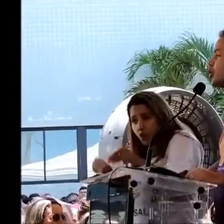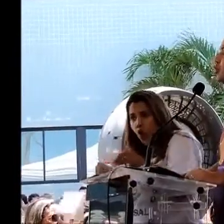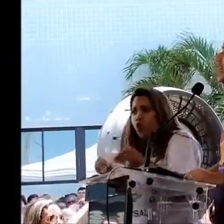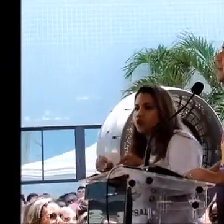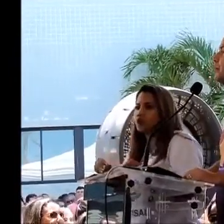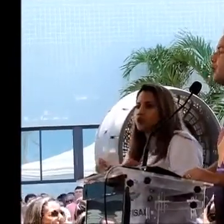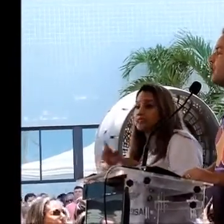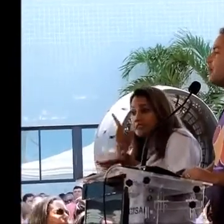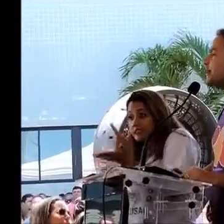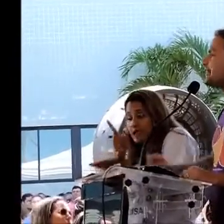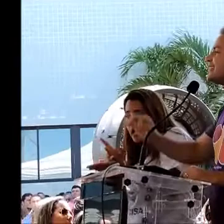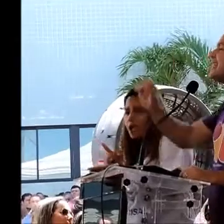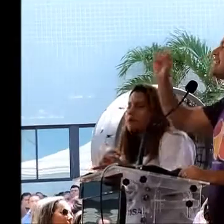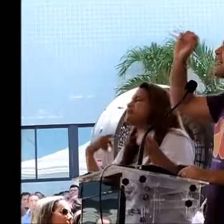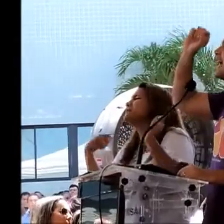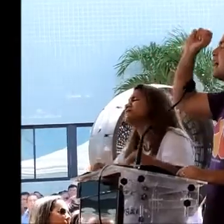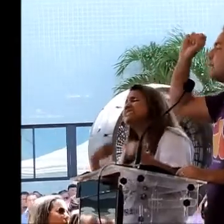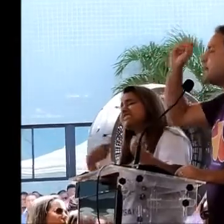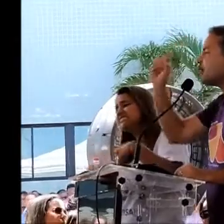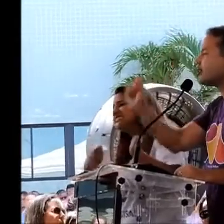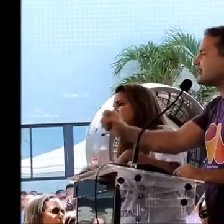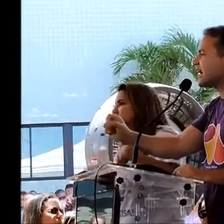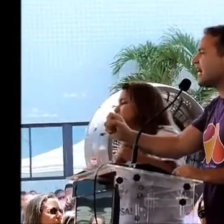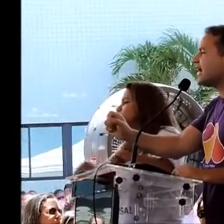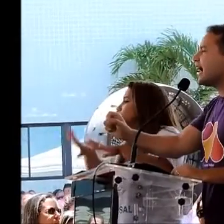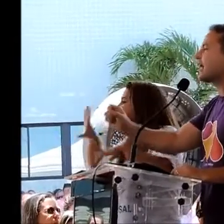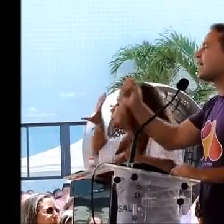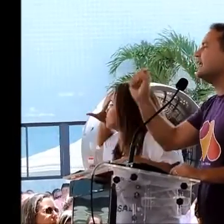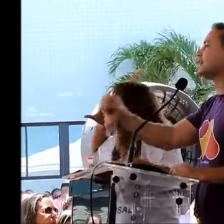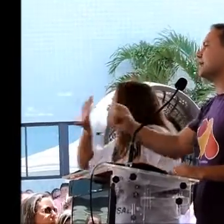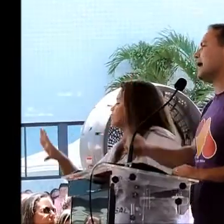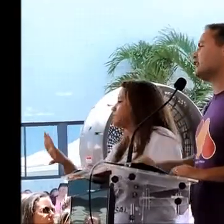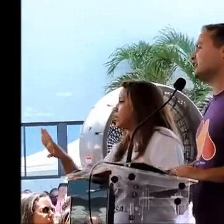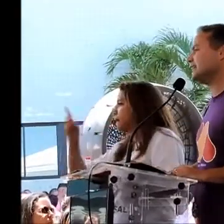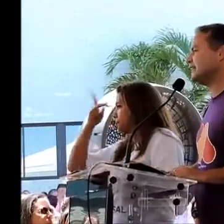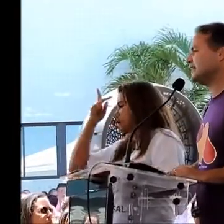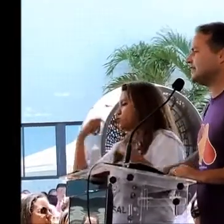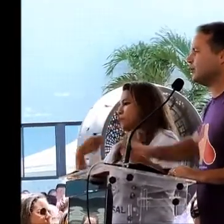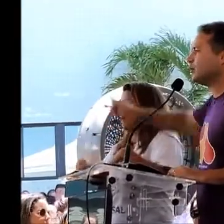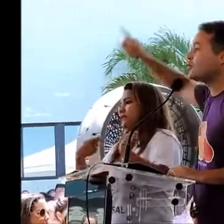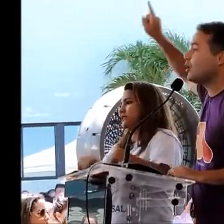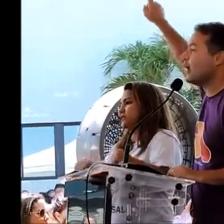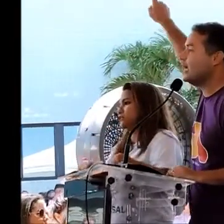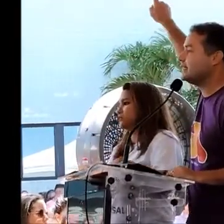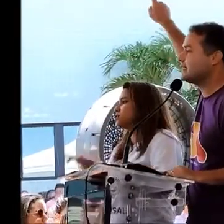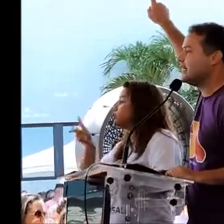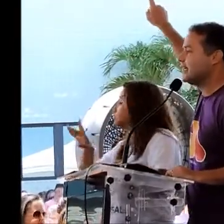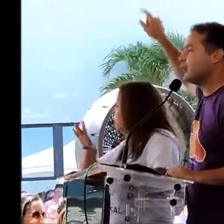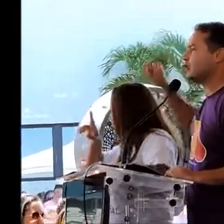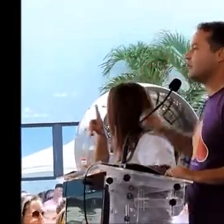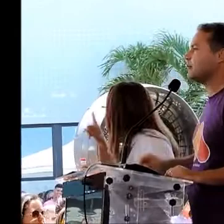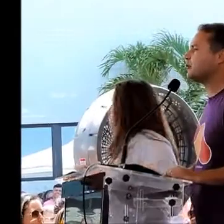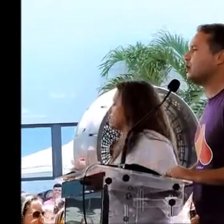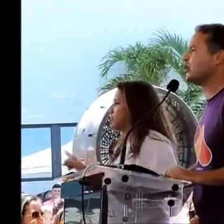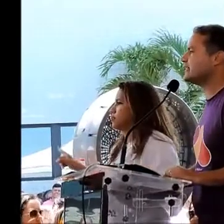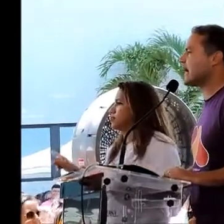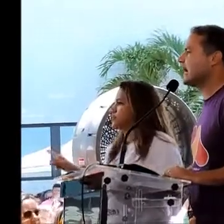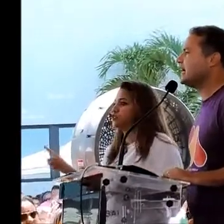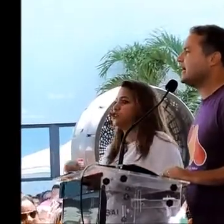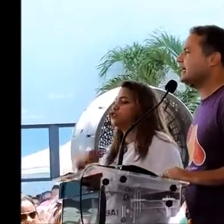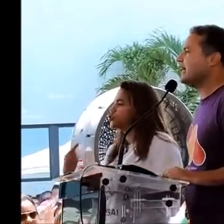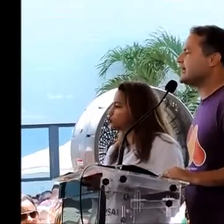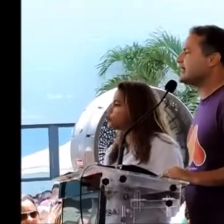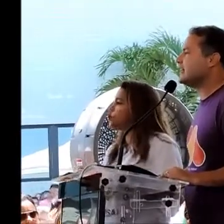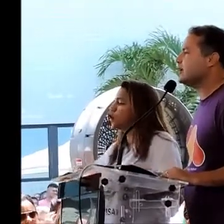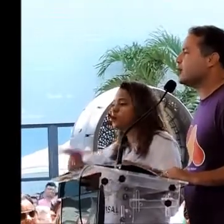mundo todo o tempo, precisa priorizar aqueles que mais necessitam. São eles que nós vamos